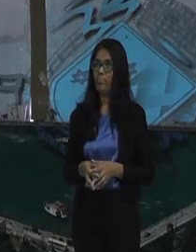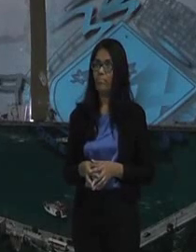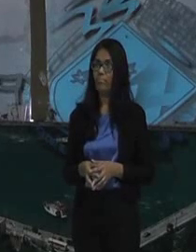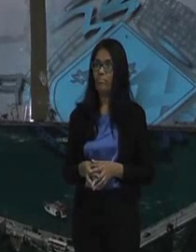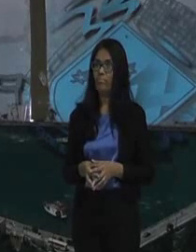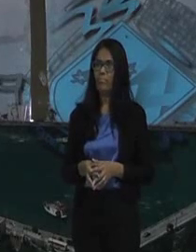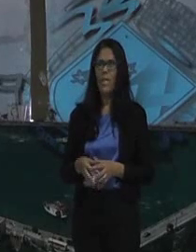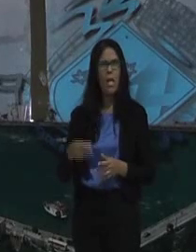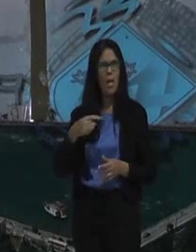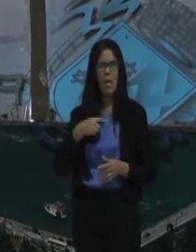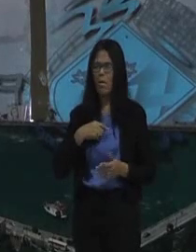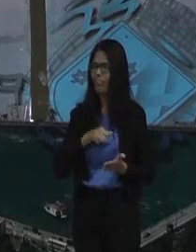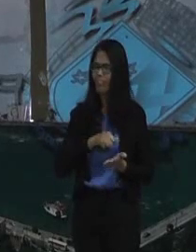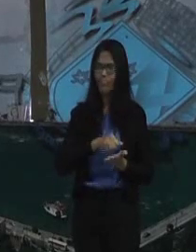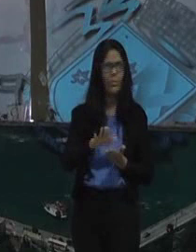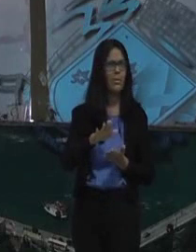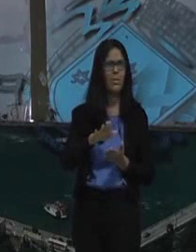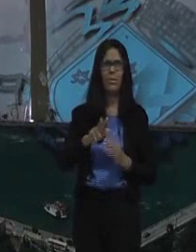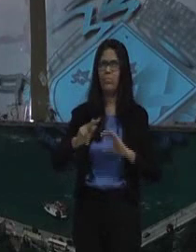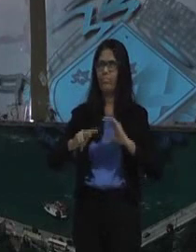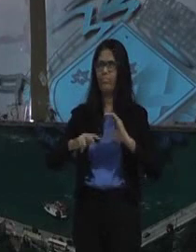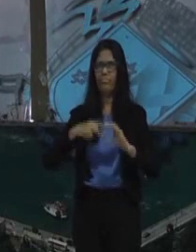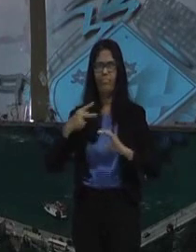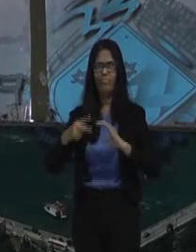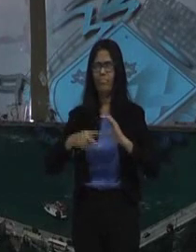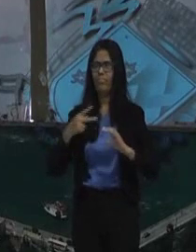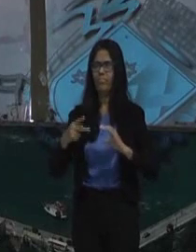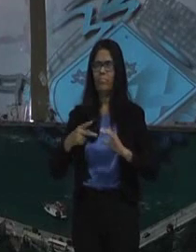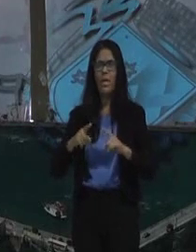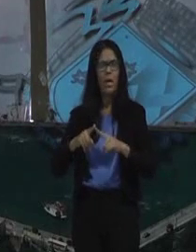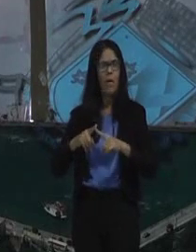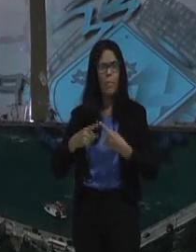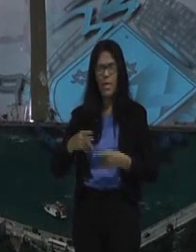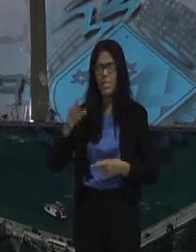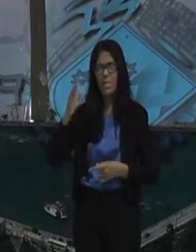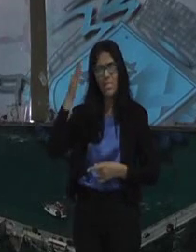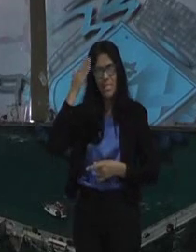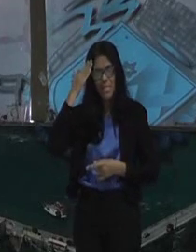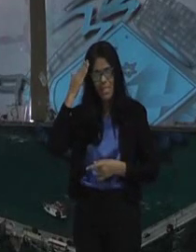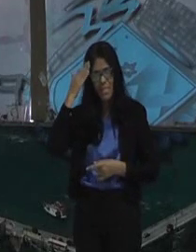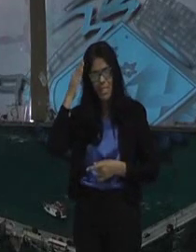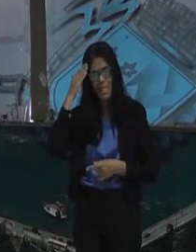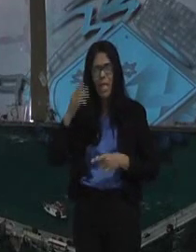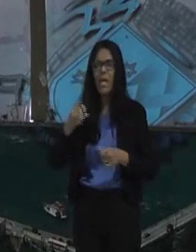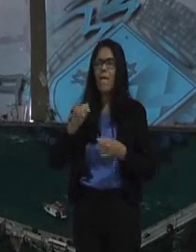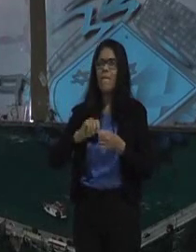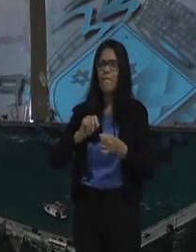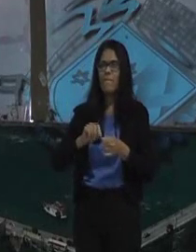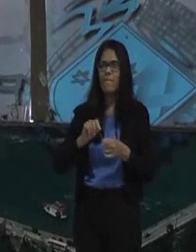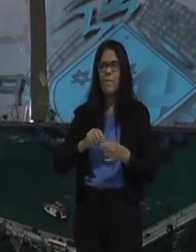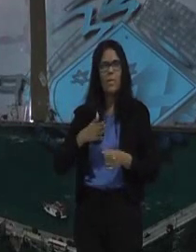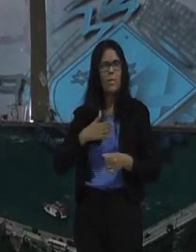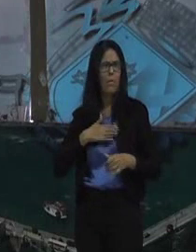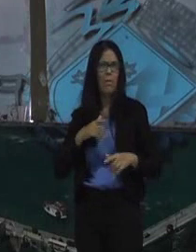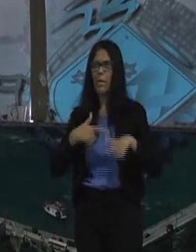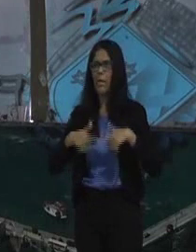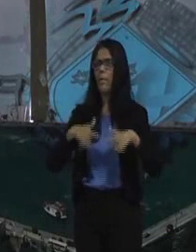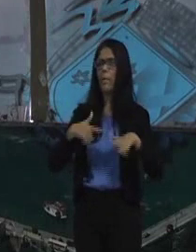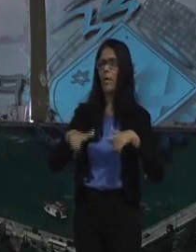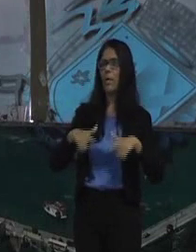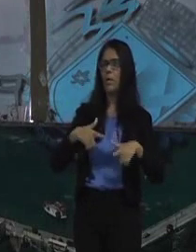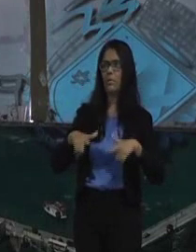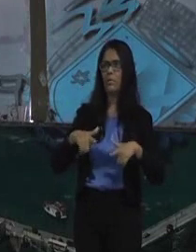dessa casa com a consciência do dever cumprido. O líder, ele